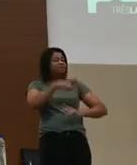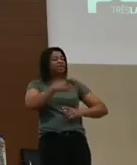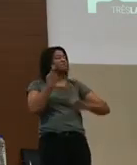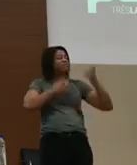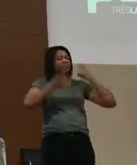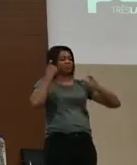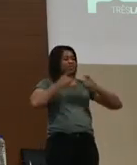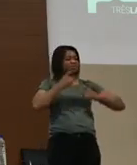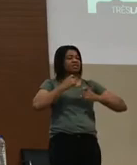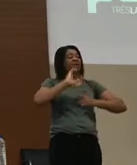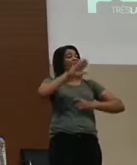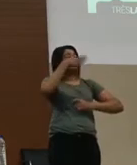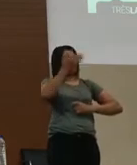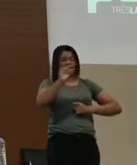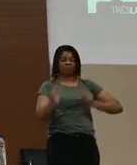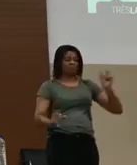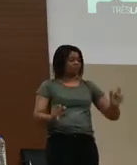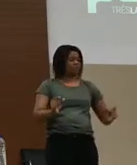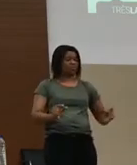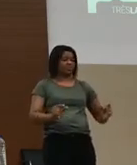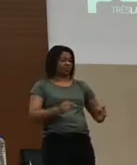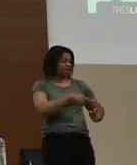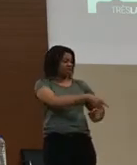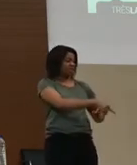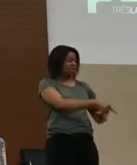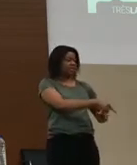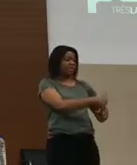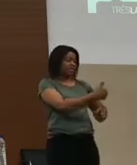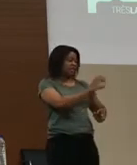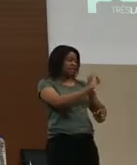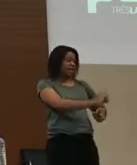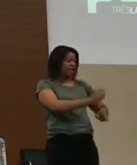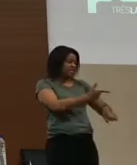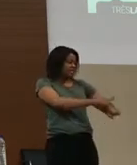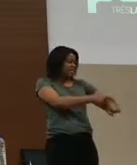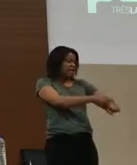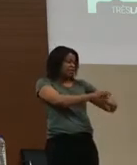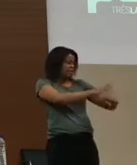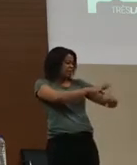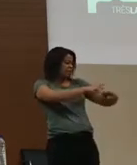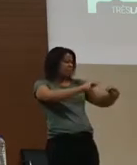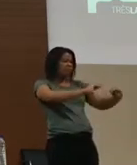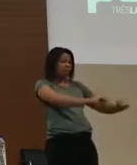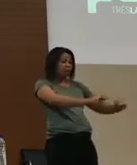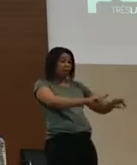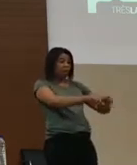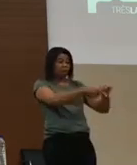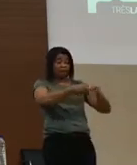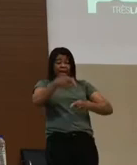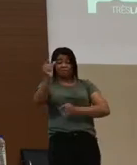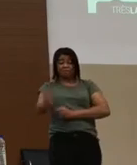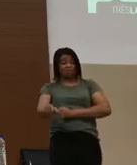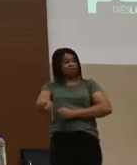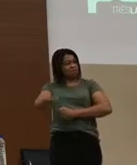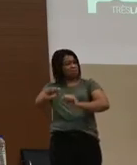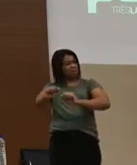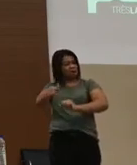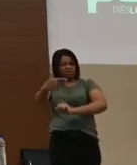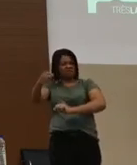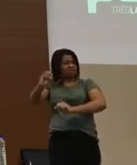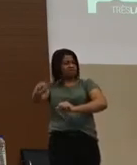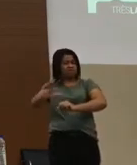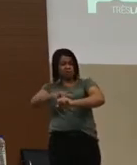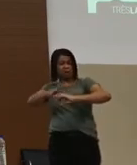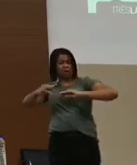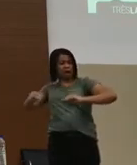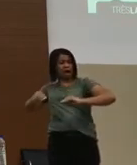João, se Jesus curou 10 leprosos, 20 leprosos no seu ministério, se ele não está importando se o Pedro